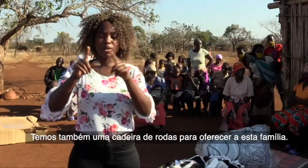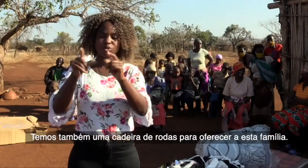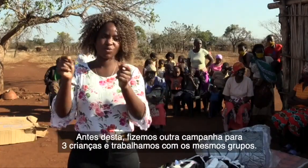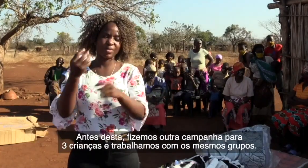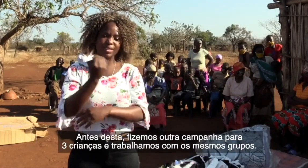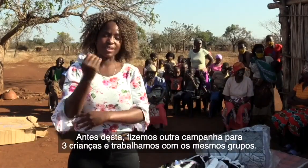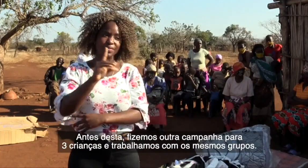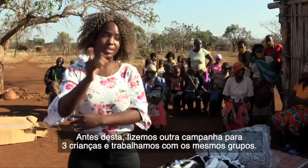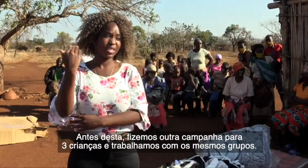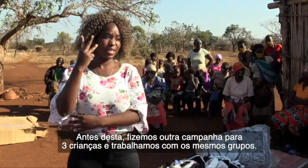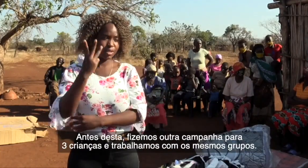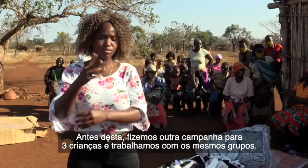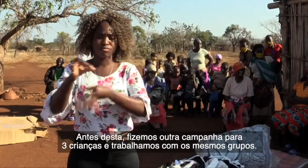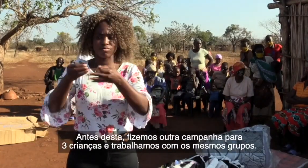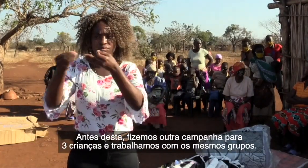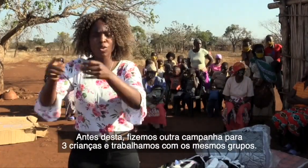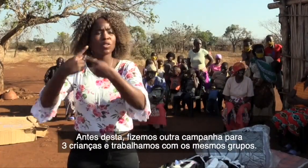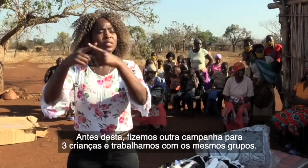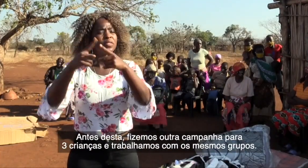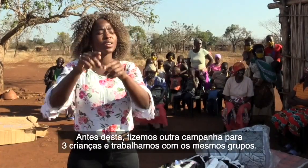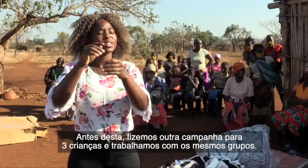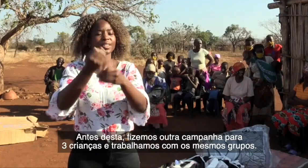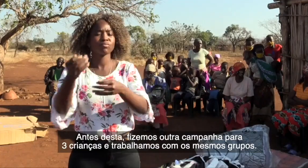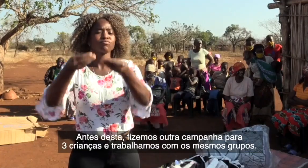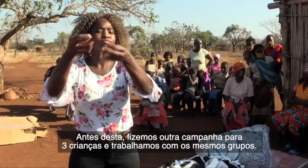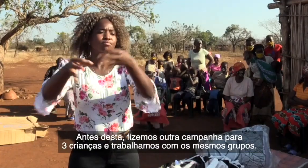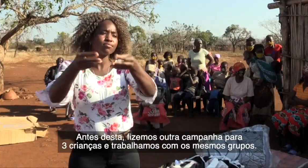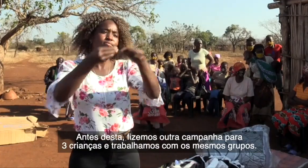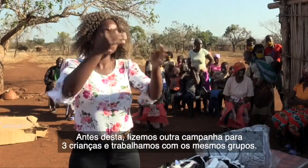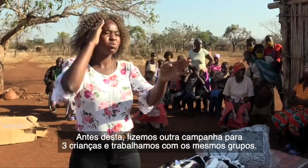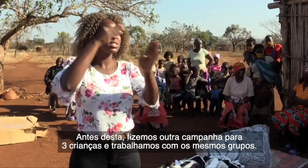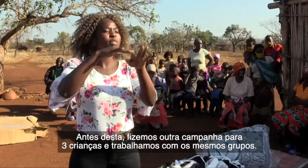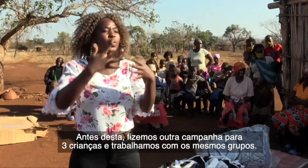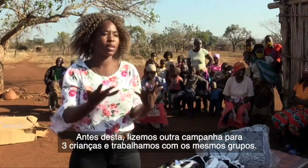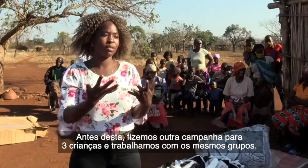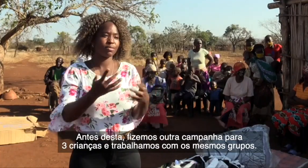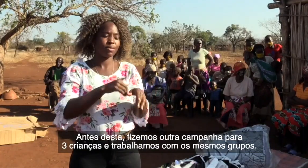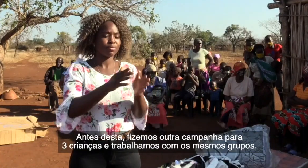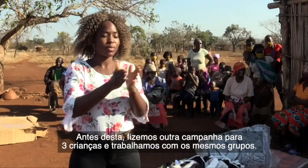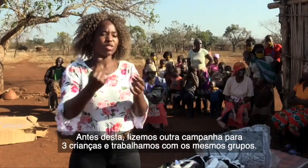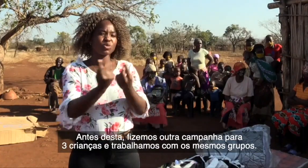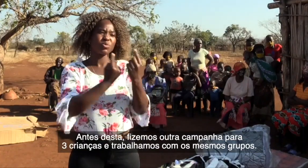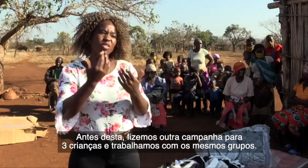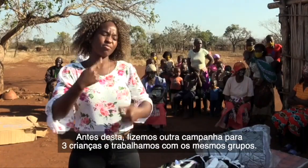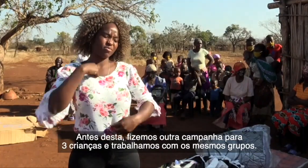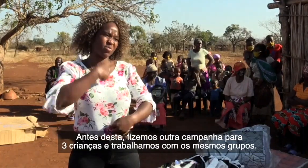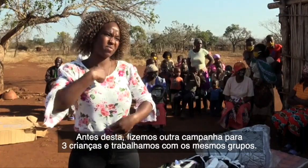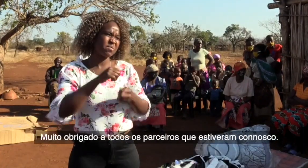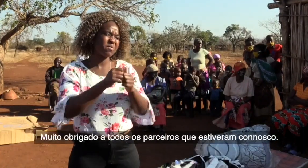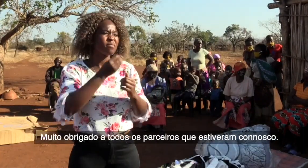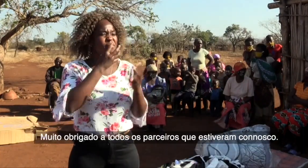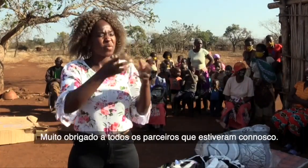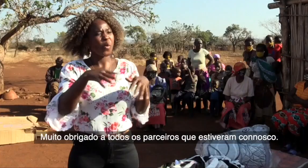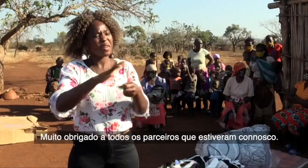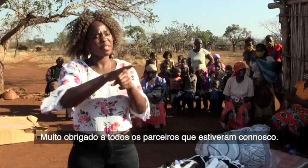família. E com esta campanha que tivemos antes das três crianças que estavam no sofrimento, também apareceram esses grupos